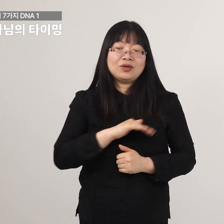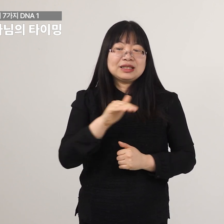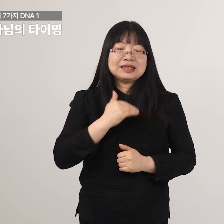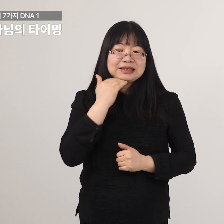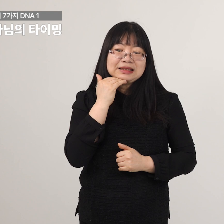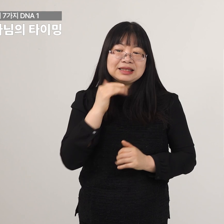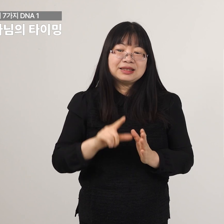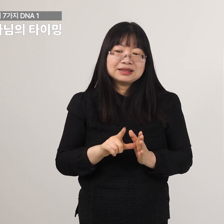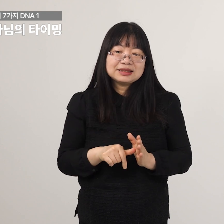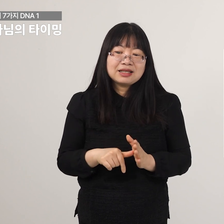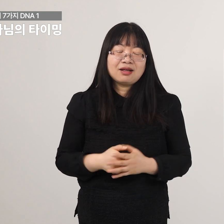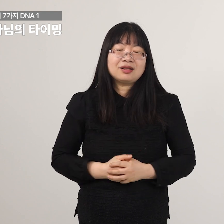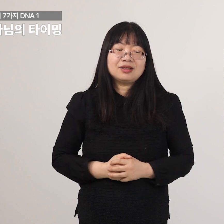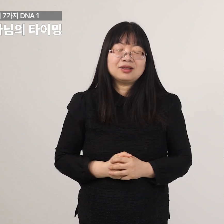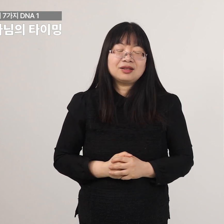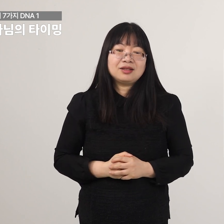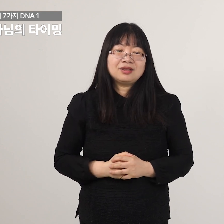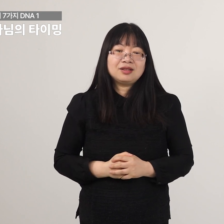시간은